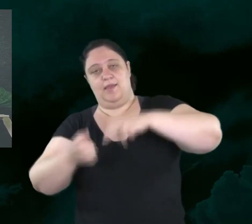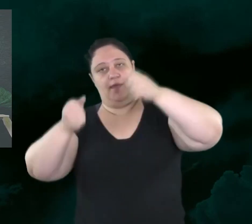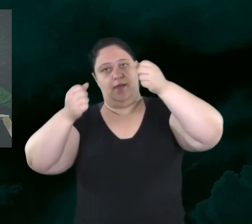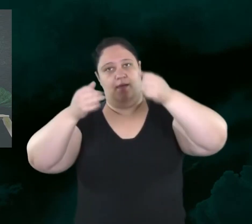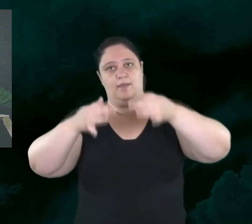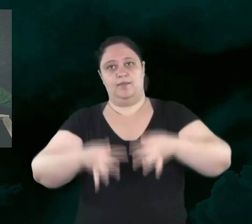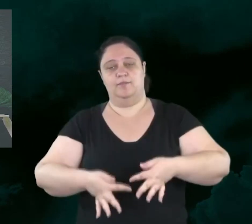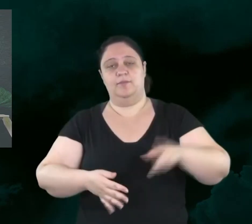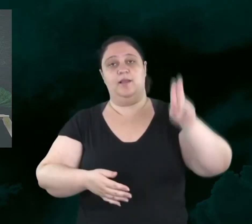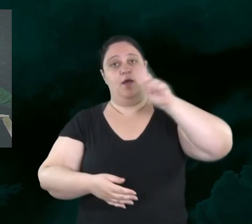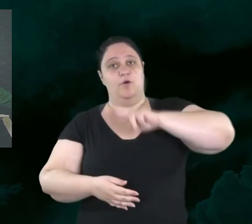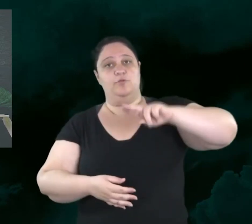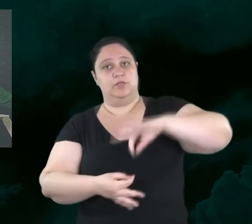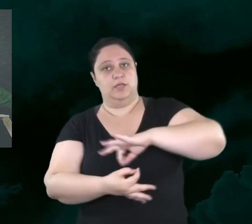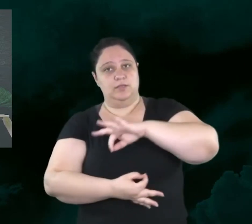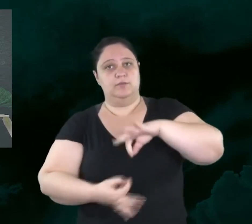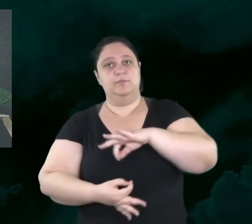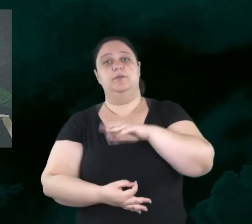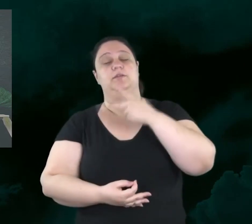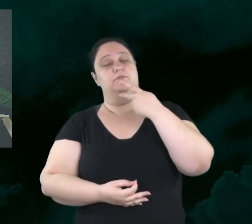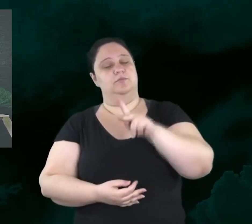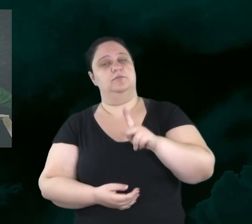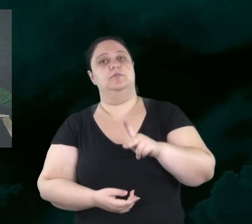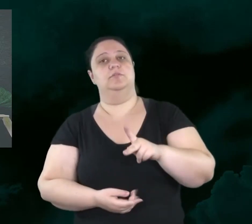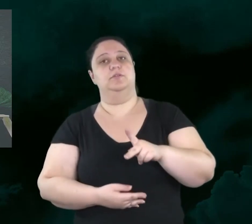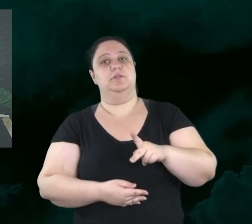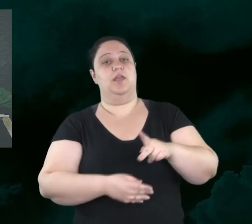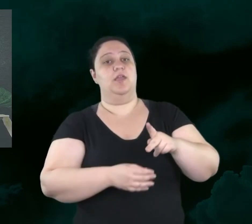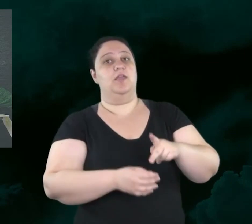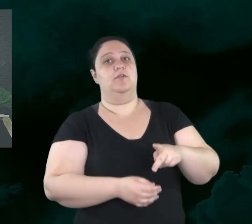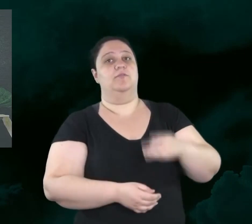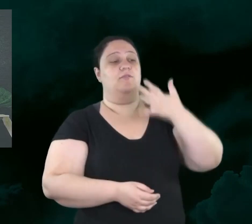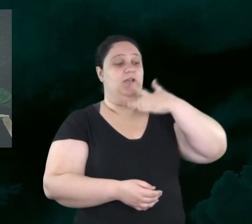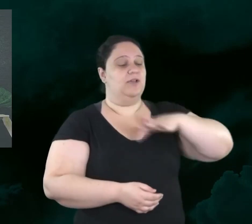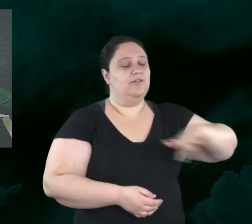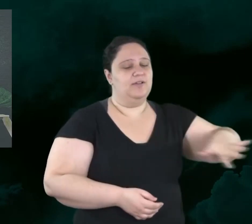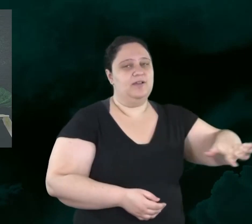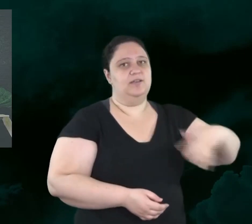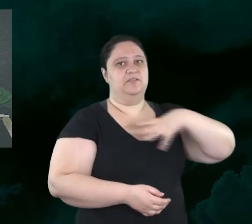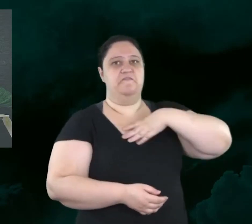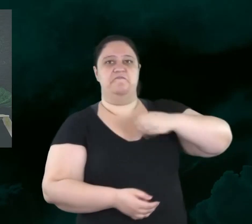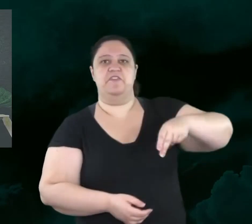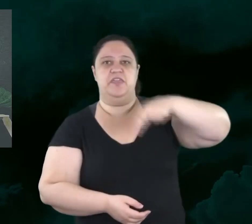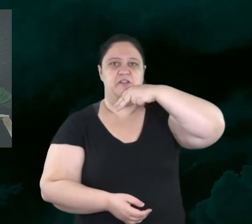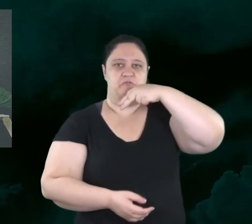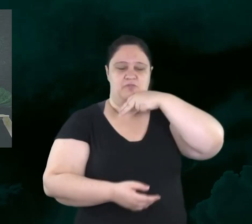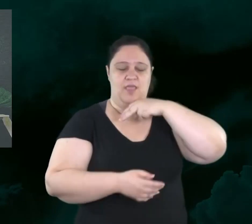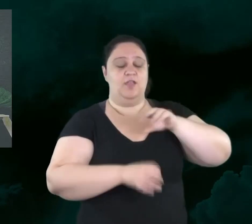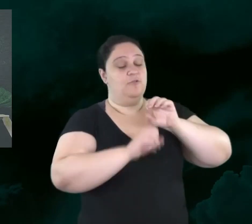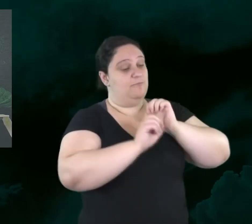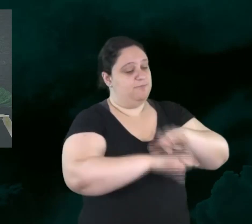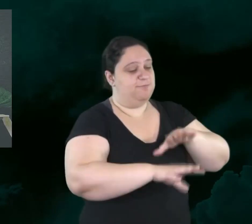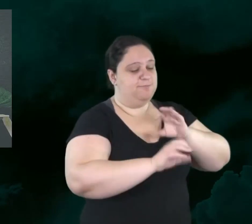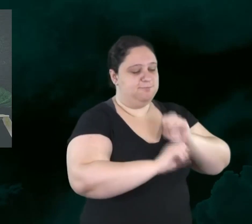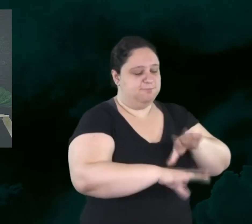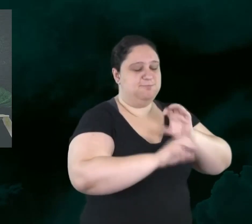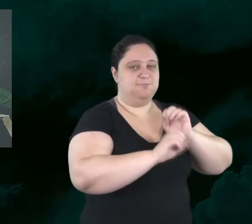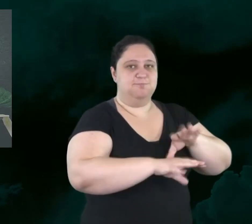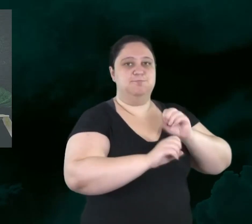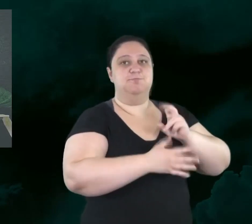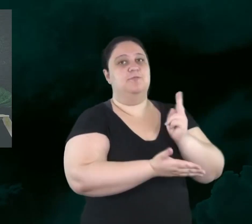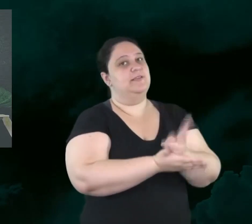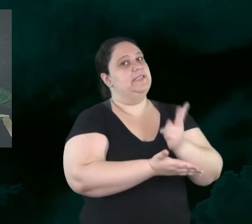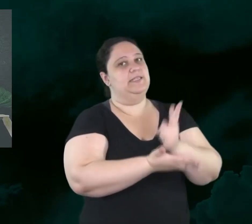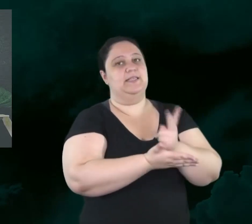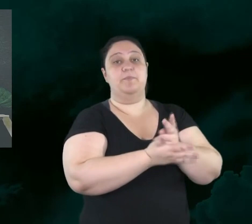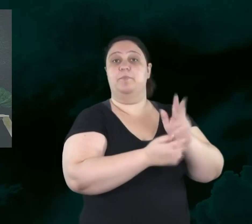o seu espírito, fazer com que as suas crianças, sejam filhos, sejam netos, eles tenham esse padrão da verdade,